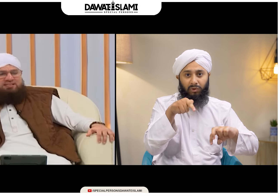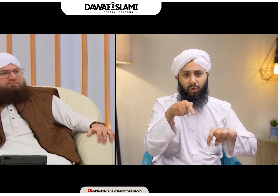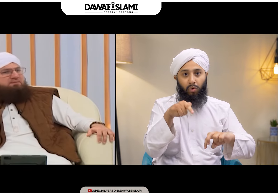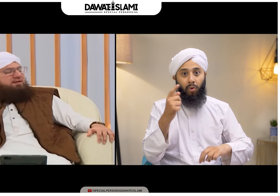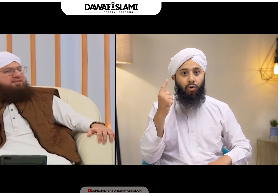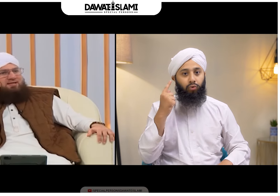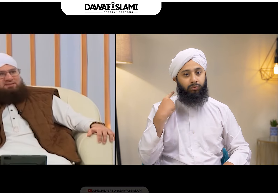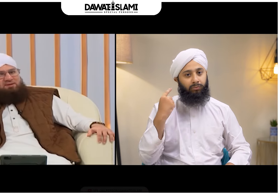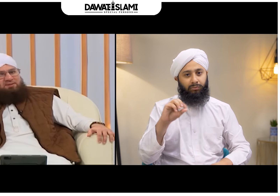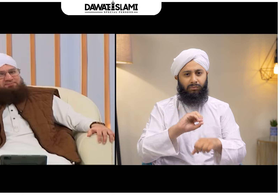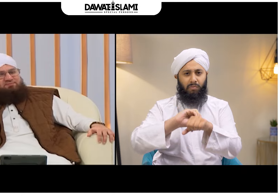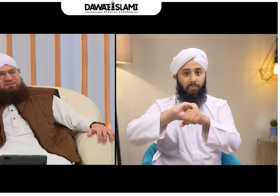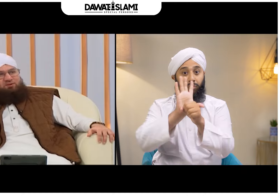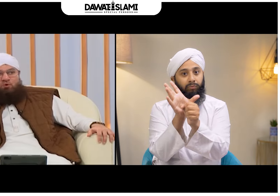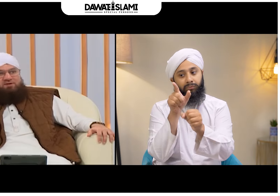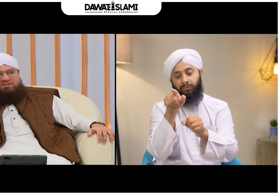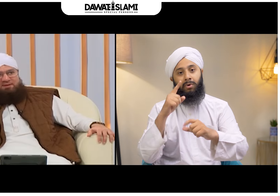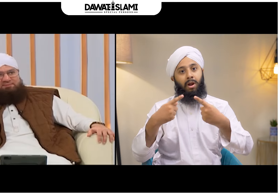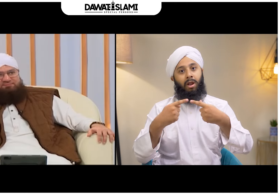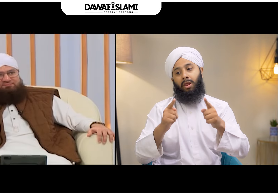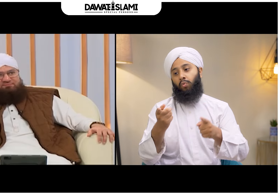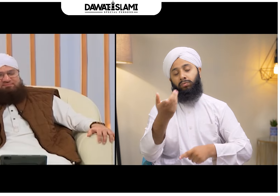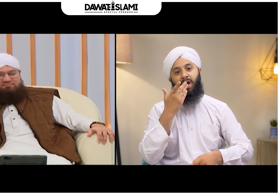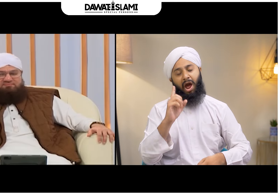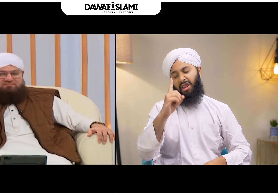بہت ڈیپلی میں نے دیکھا سلمان بھائی کووڈ کے زمانے میں.